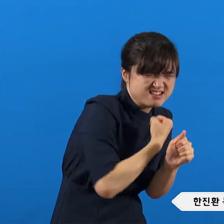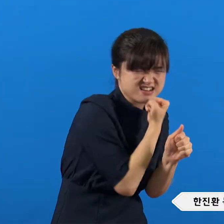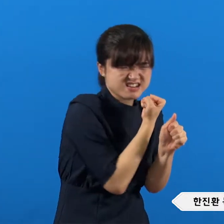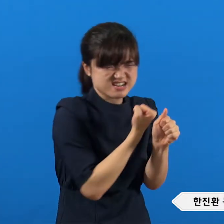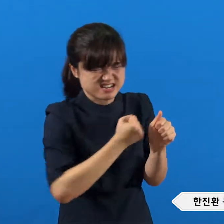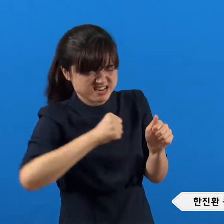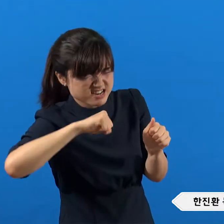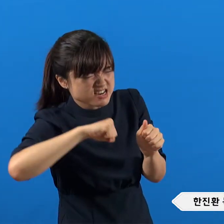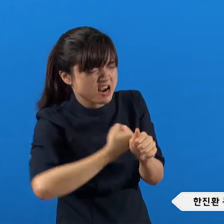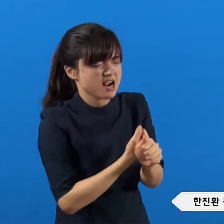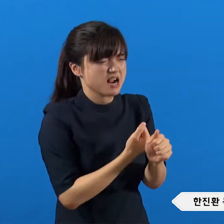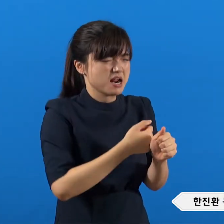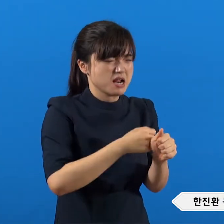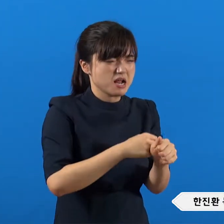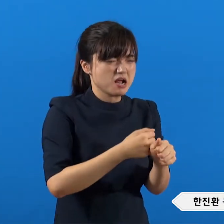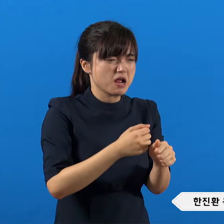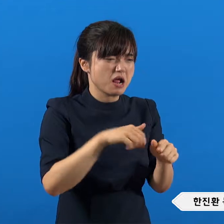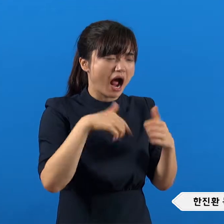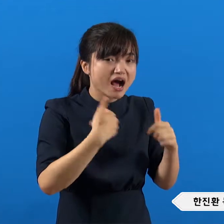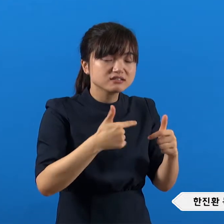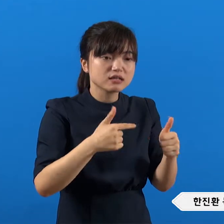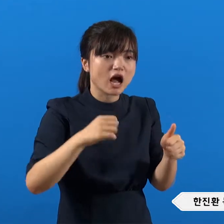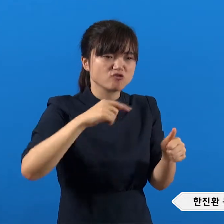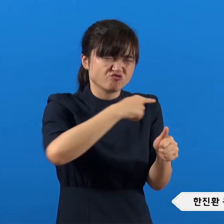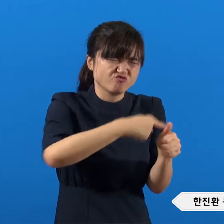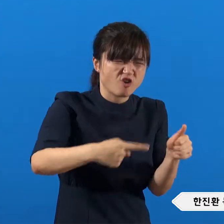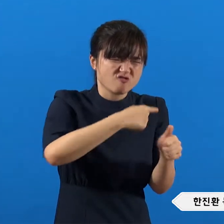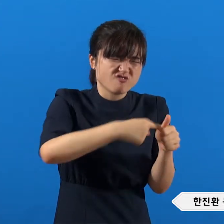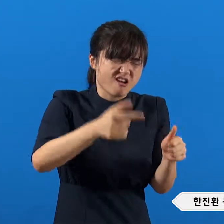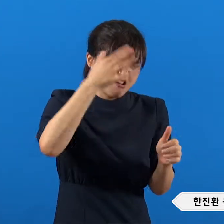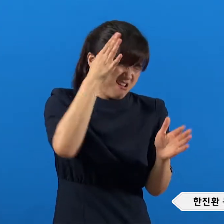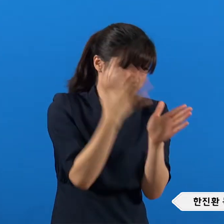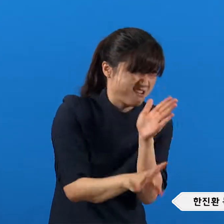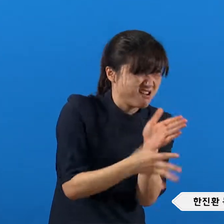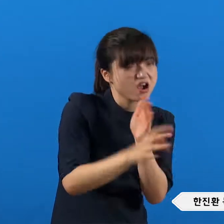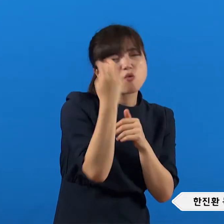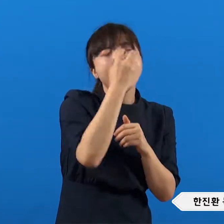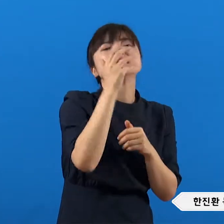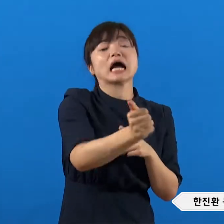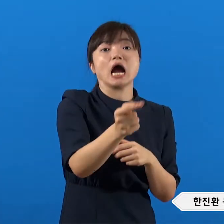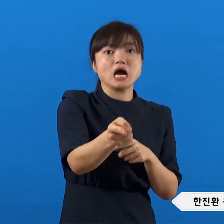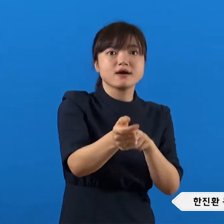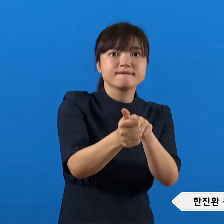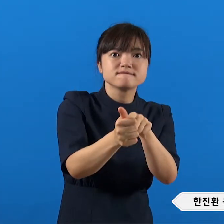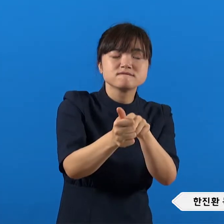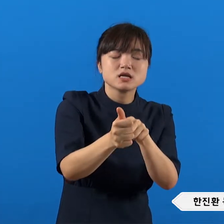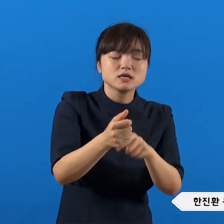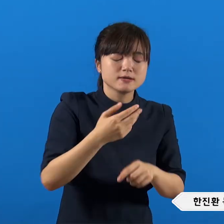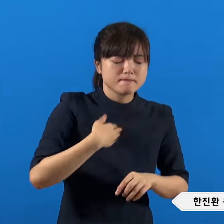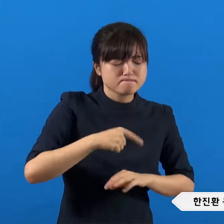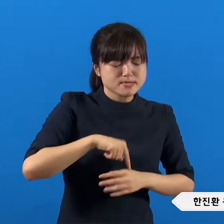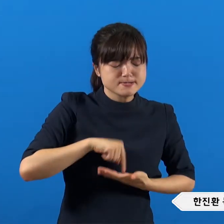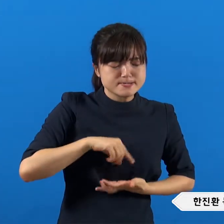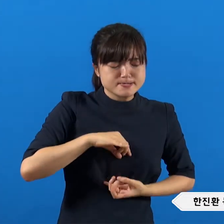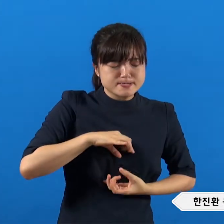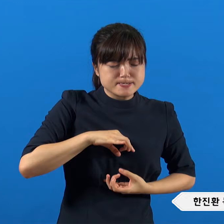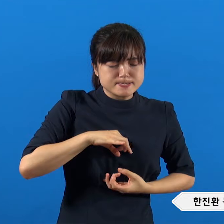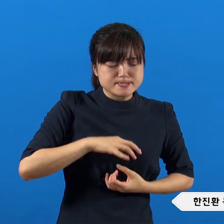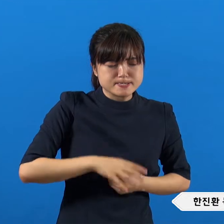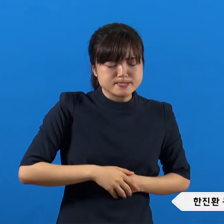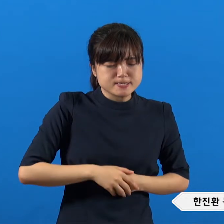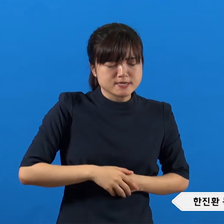구타하고 죄수 목숨을 파리 목숨보다 못하게 여기는 악랄한 간수입니다. 순간 코른펠드